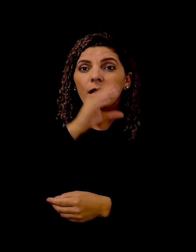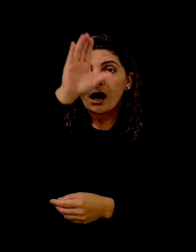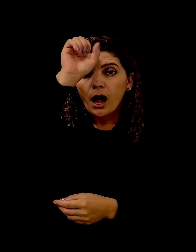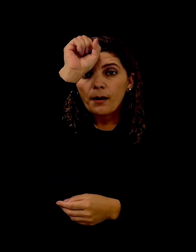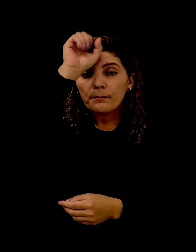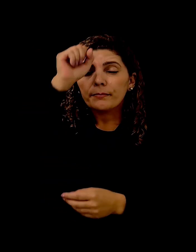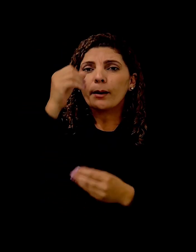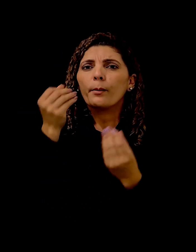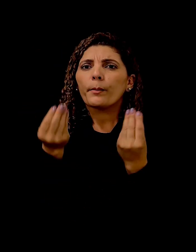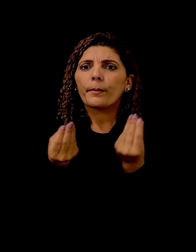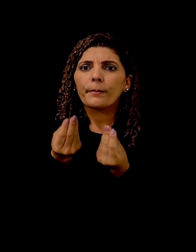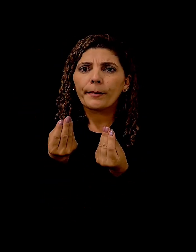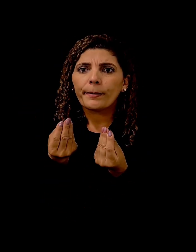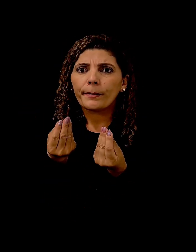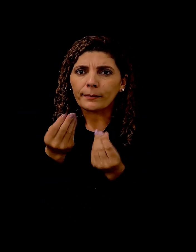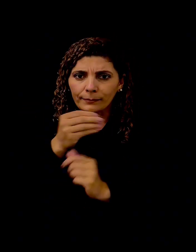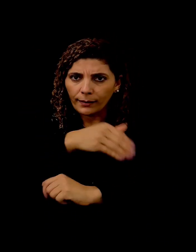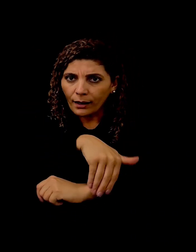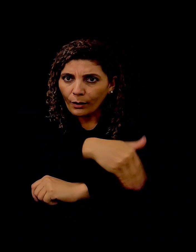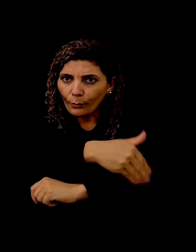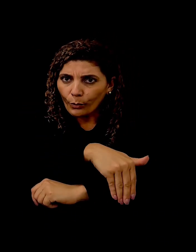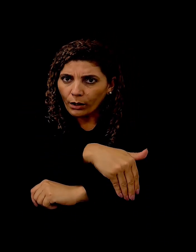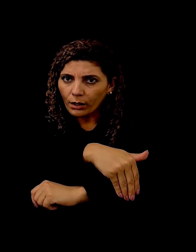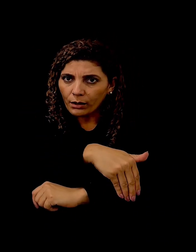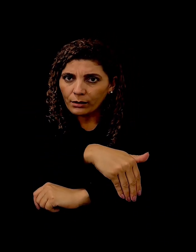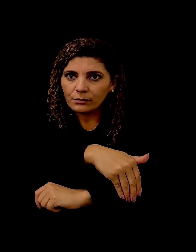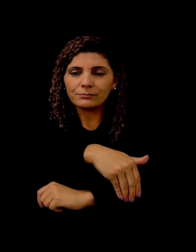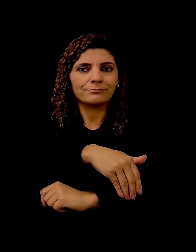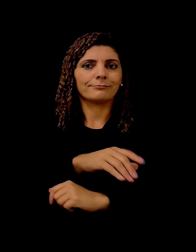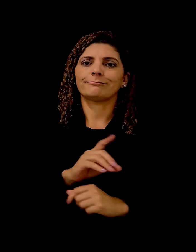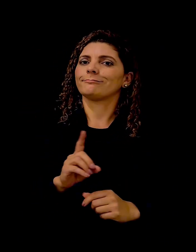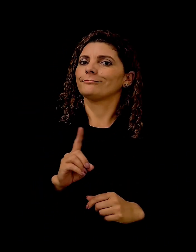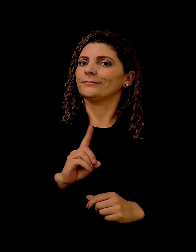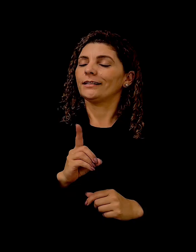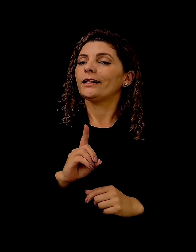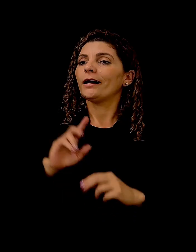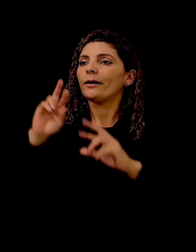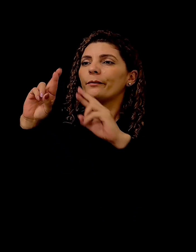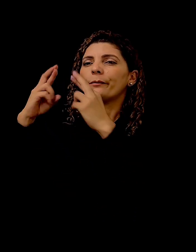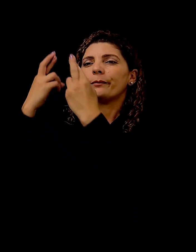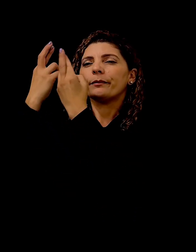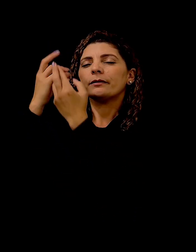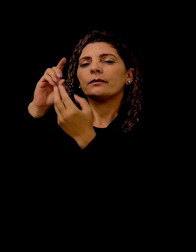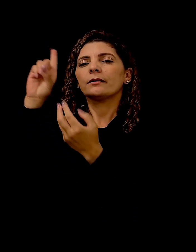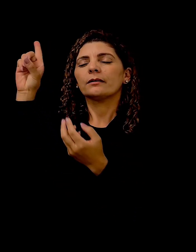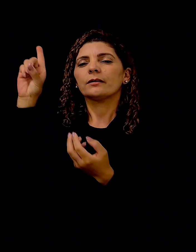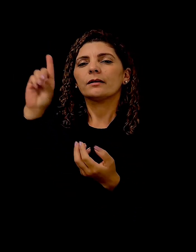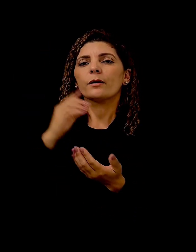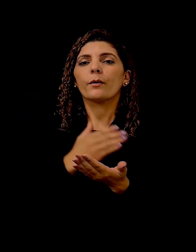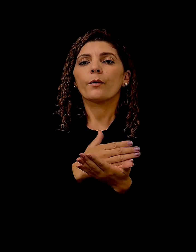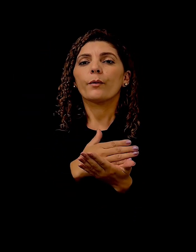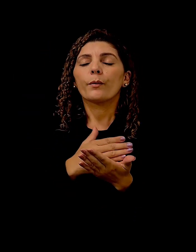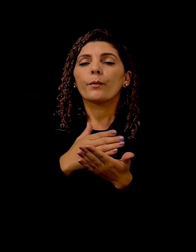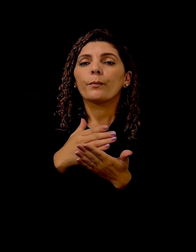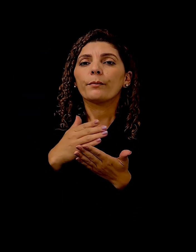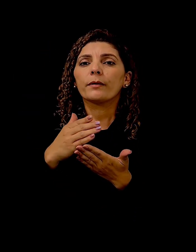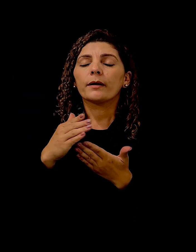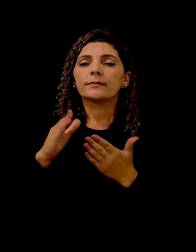aonde? Na rua? Não. O reino de Deus começa